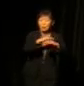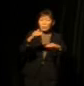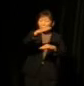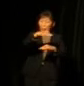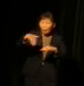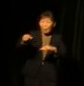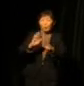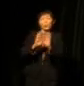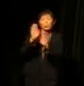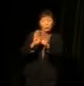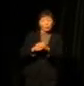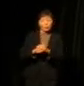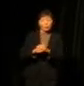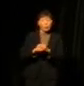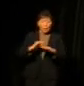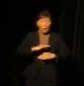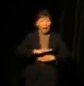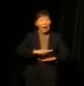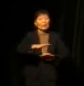が、ここではアスファルト、